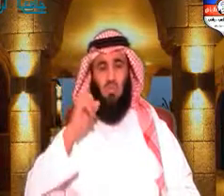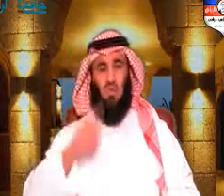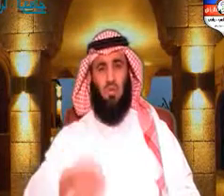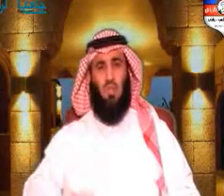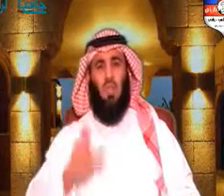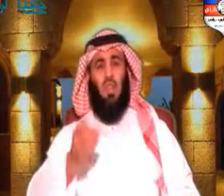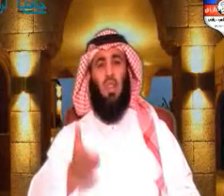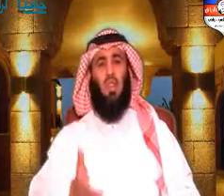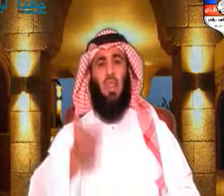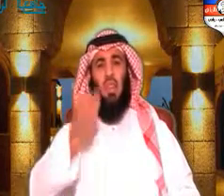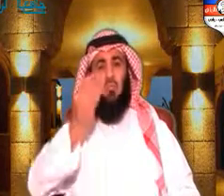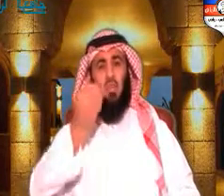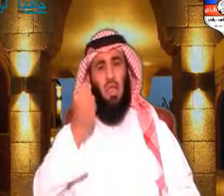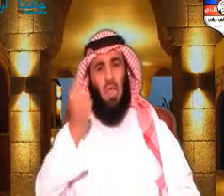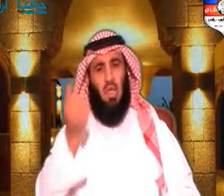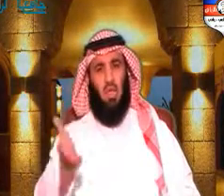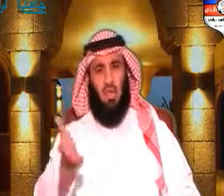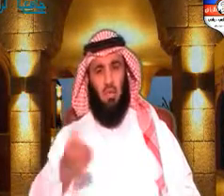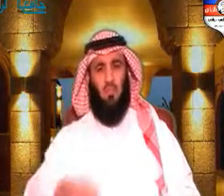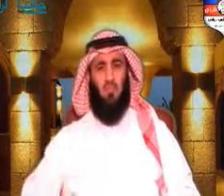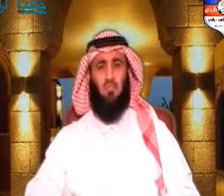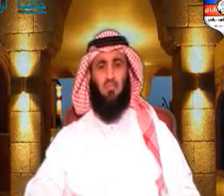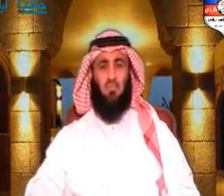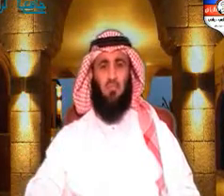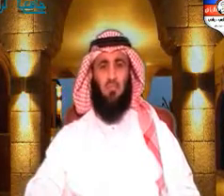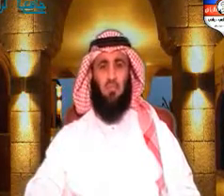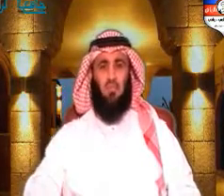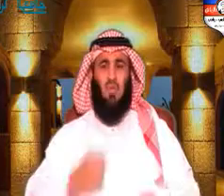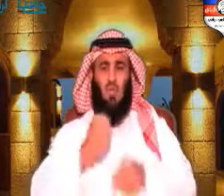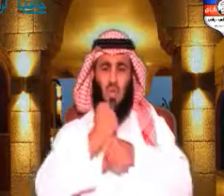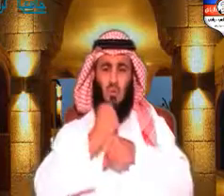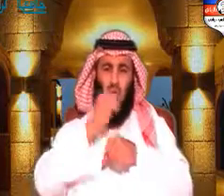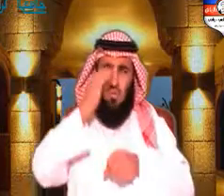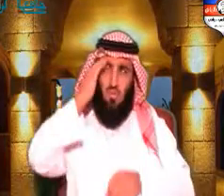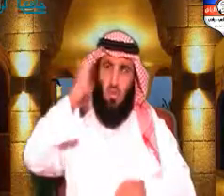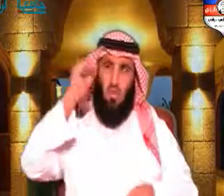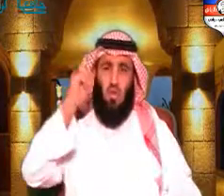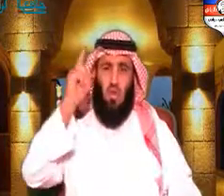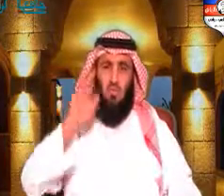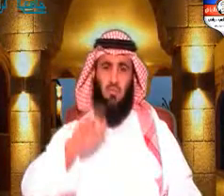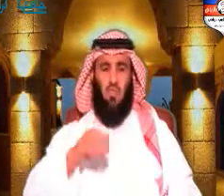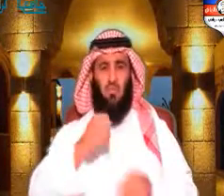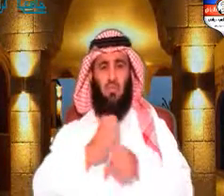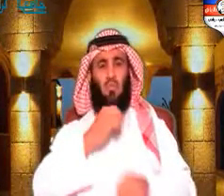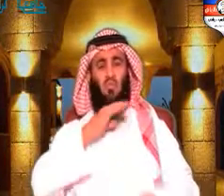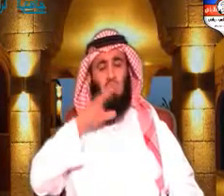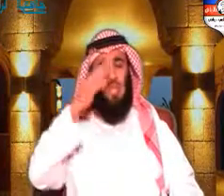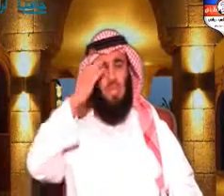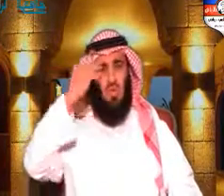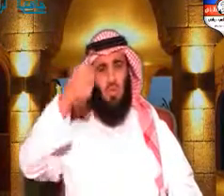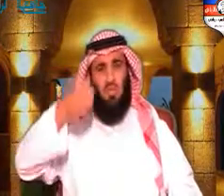النبي الكريم والعبد الشكور، صلى الله وسلم وبارك عليه